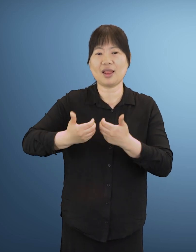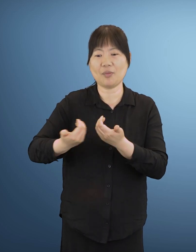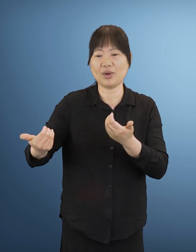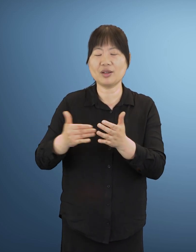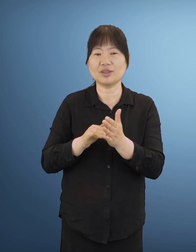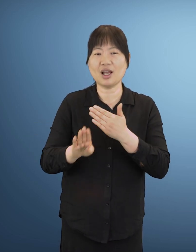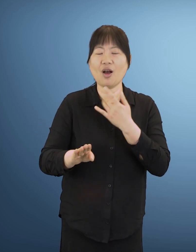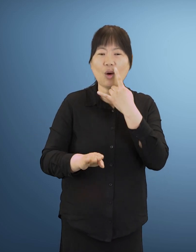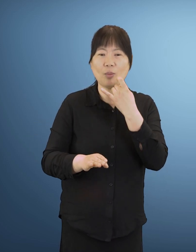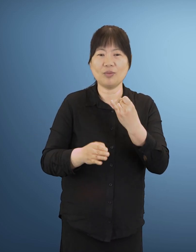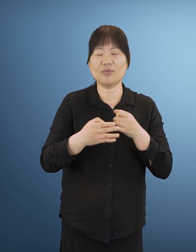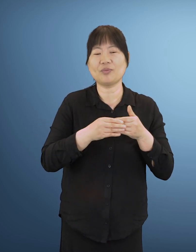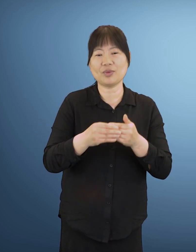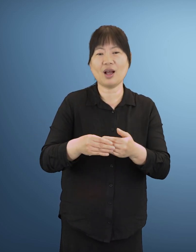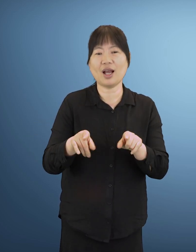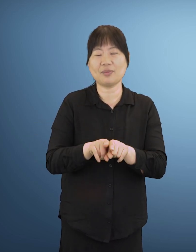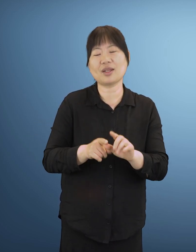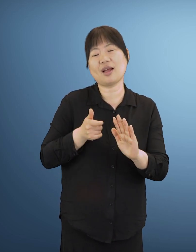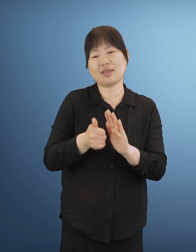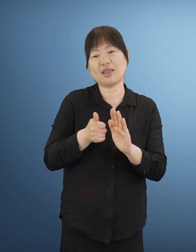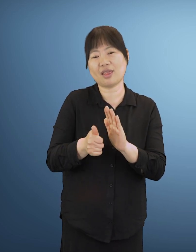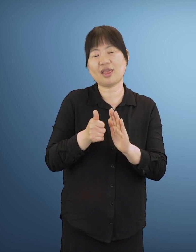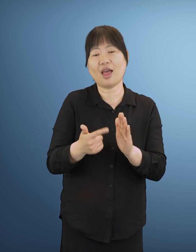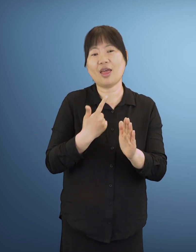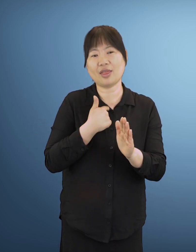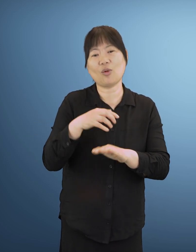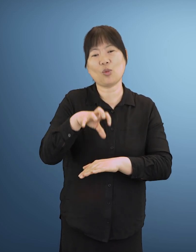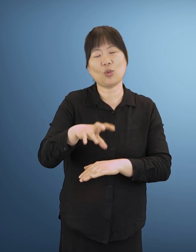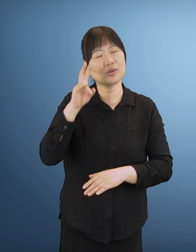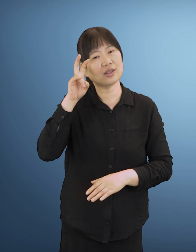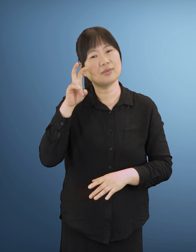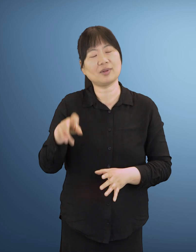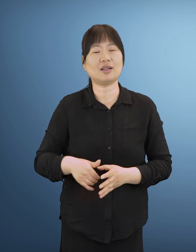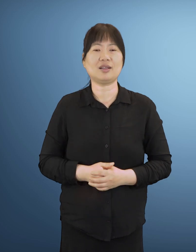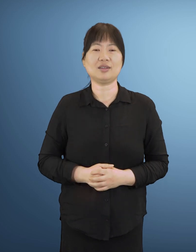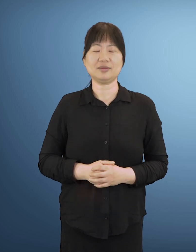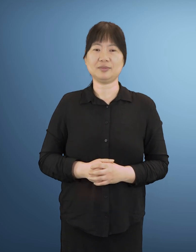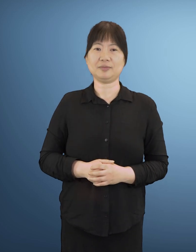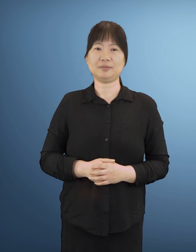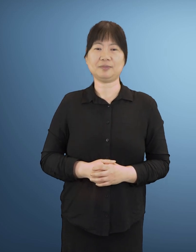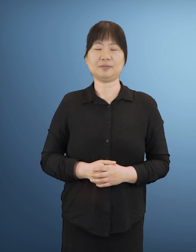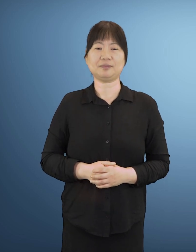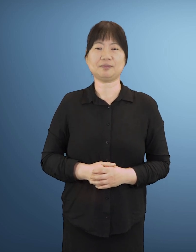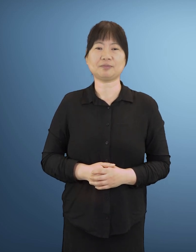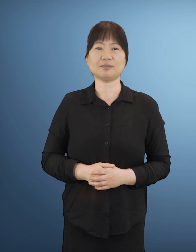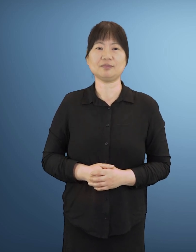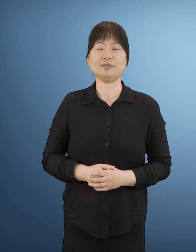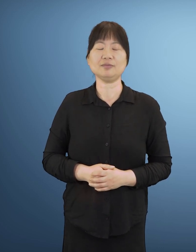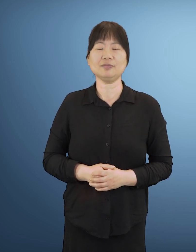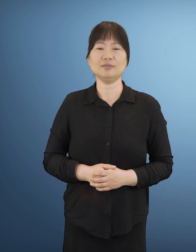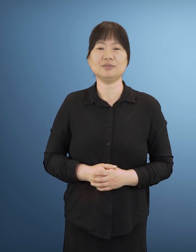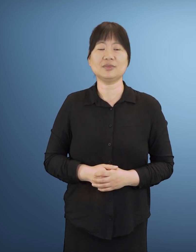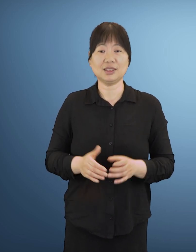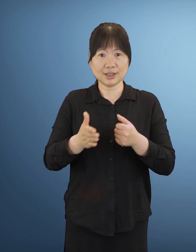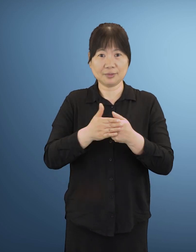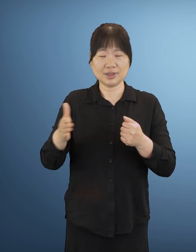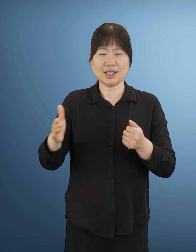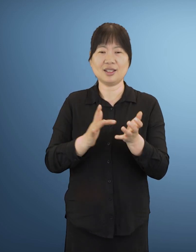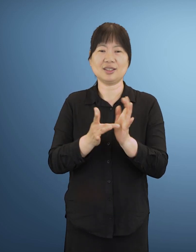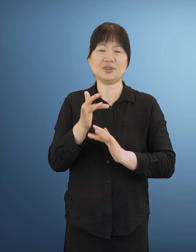의해서 함께 출입했던 회당이었을 겁니다. 그런 의미에서